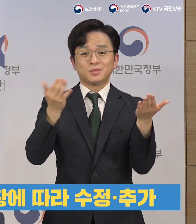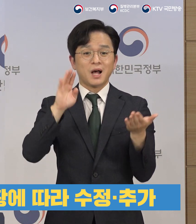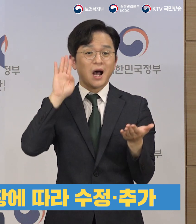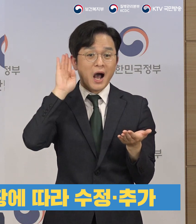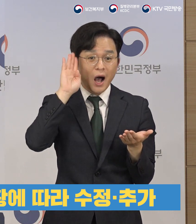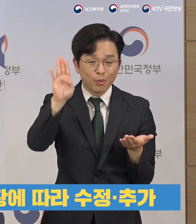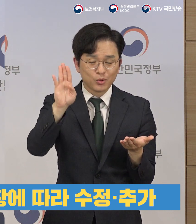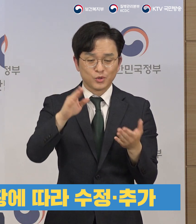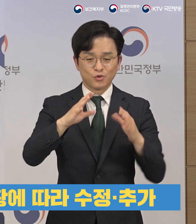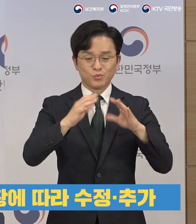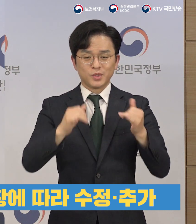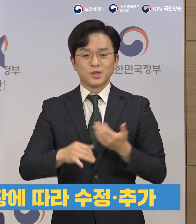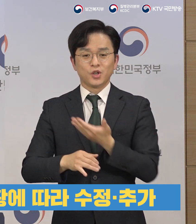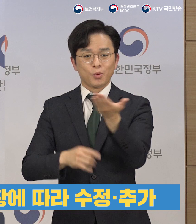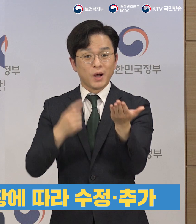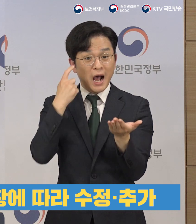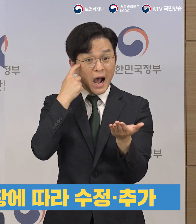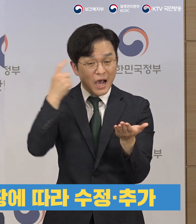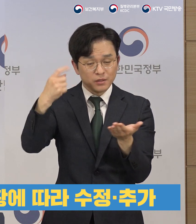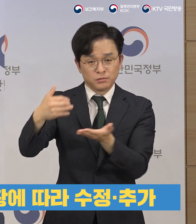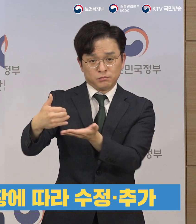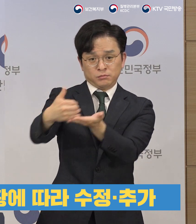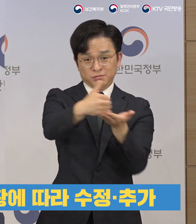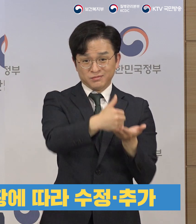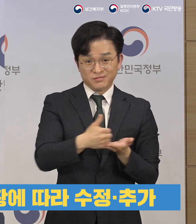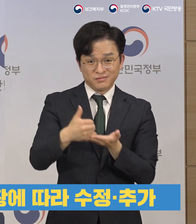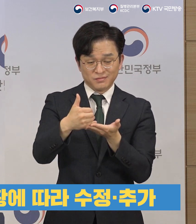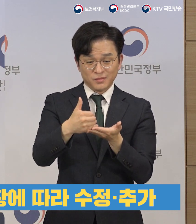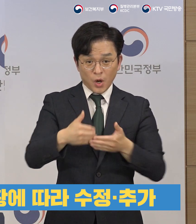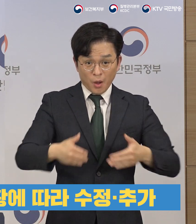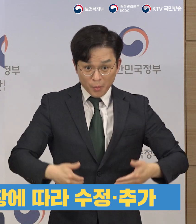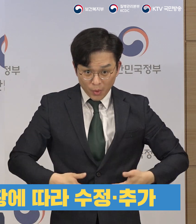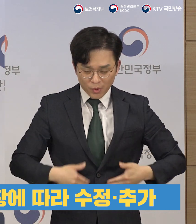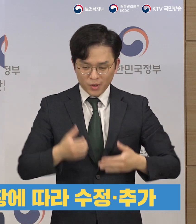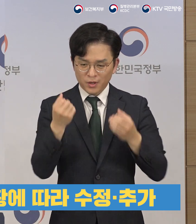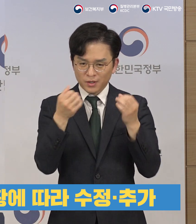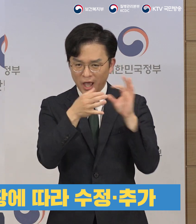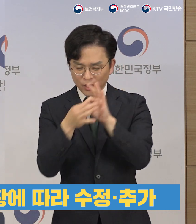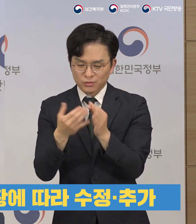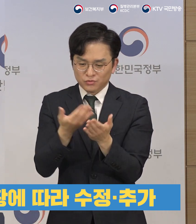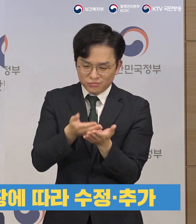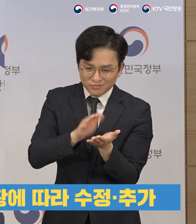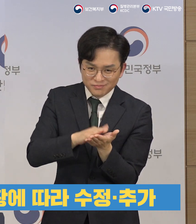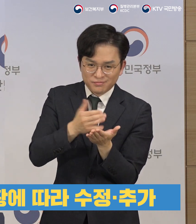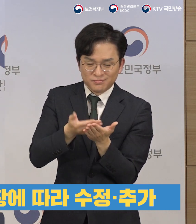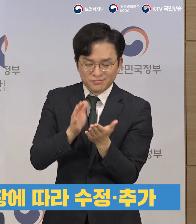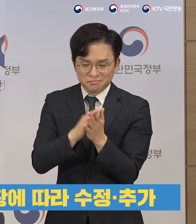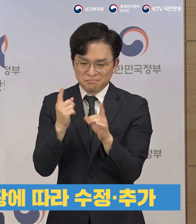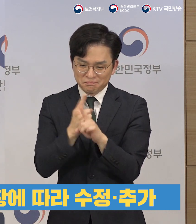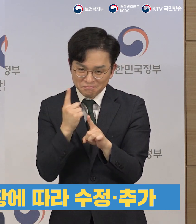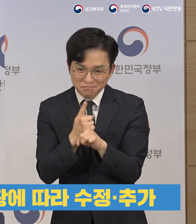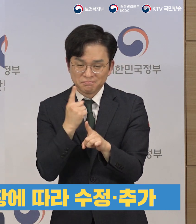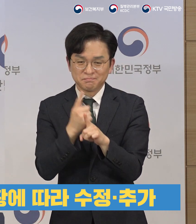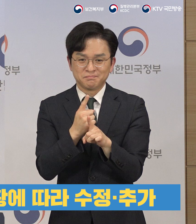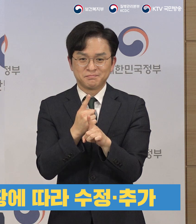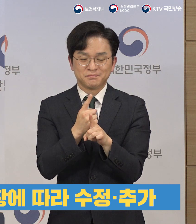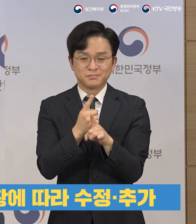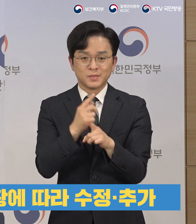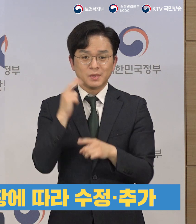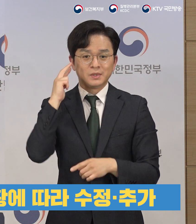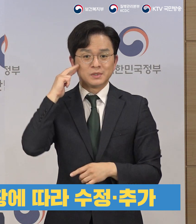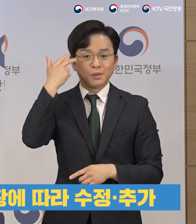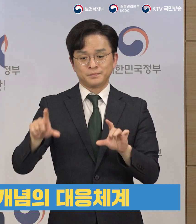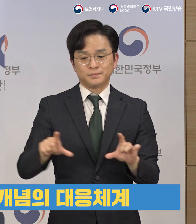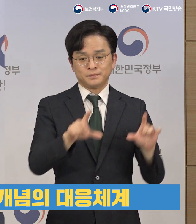이후에도 계속 국민들의 의견을 수렴할 것이며 행장 상황에 따라 계속해서 수정 추가 될